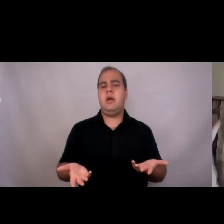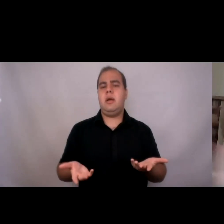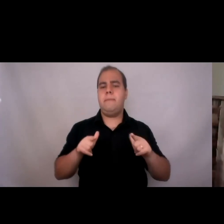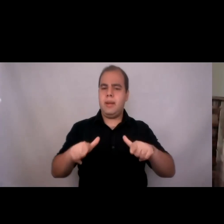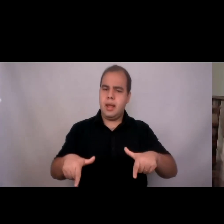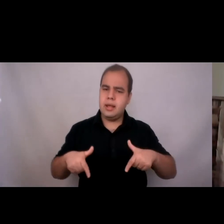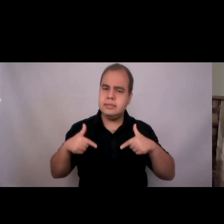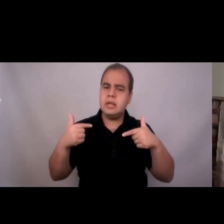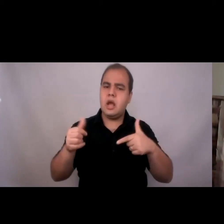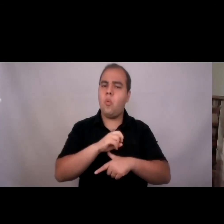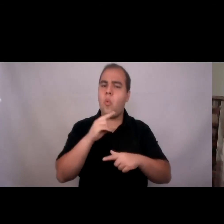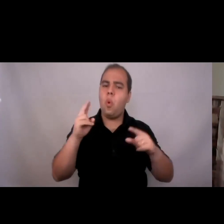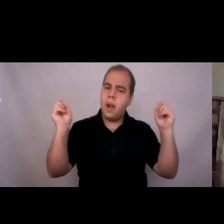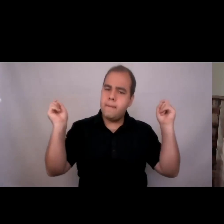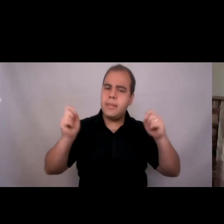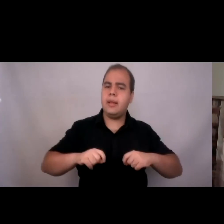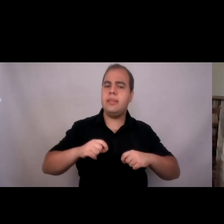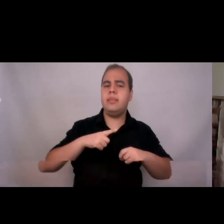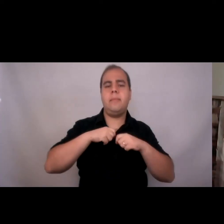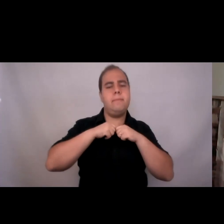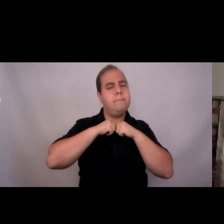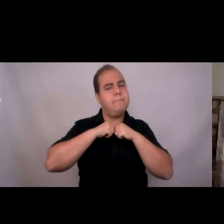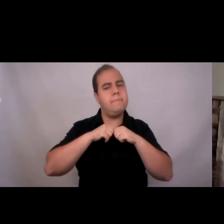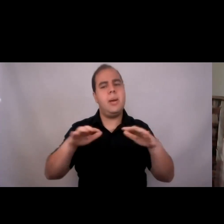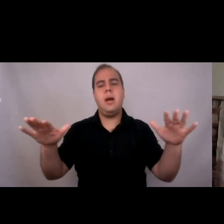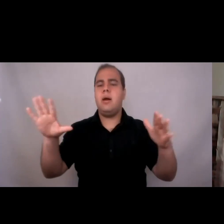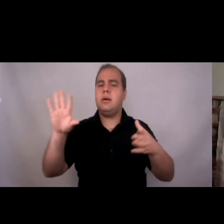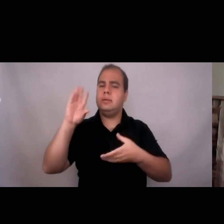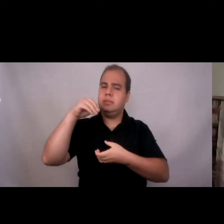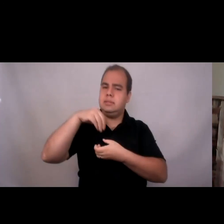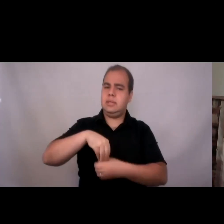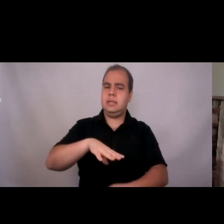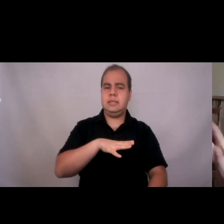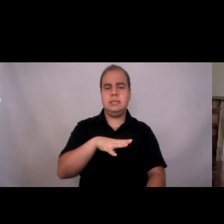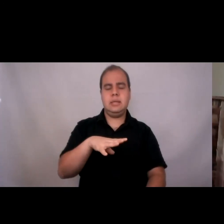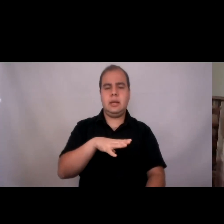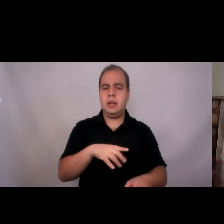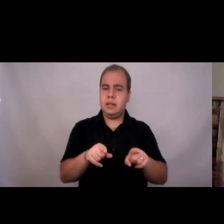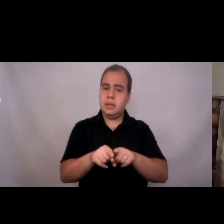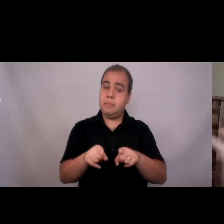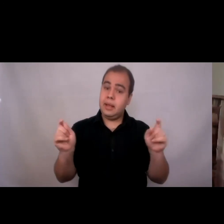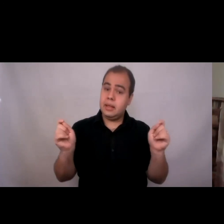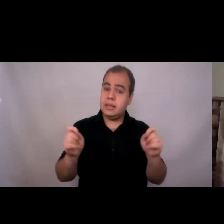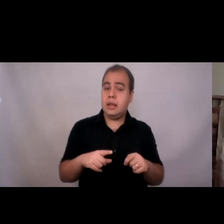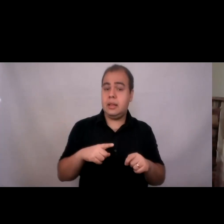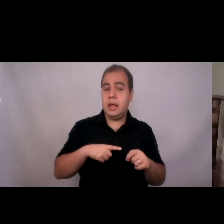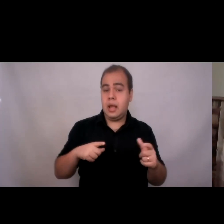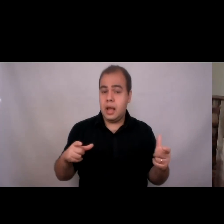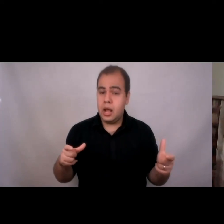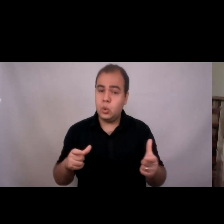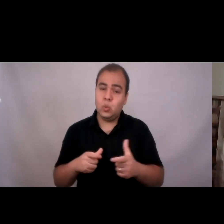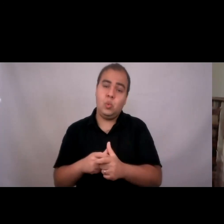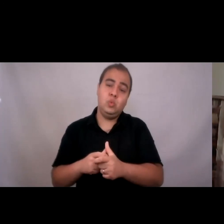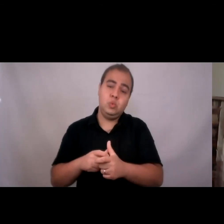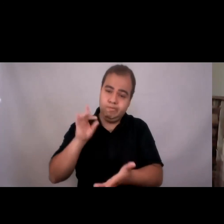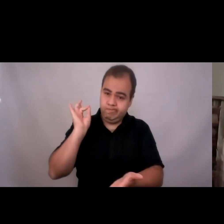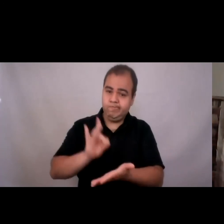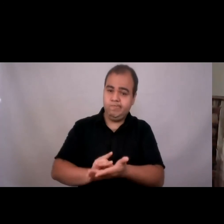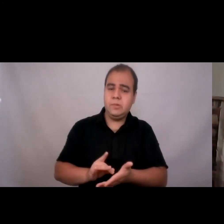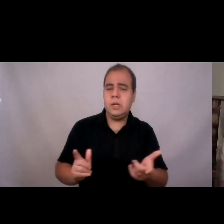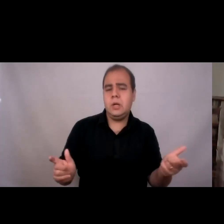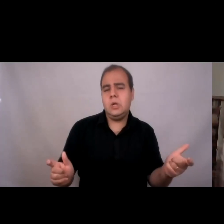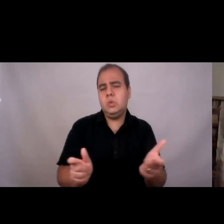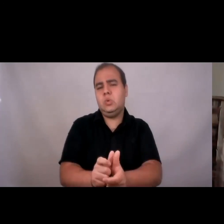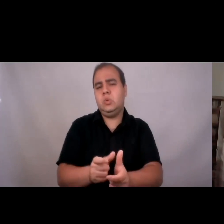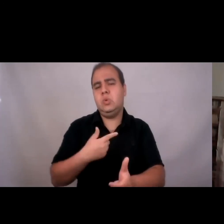que tem essa capacidade de multiplicar dentro da cidade, né? Também reduz, tudo reduz, para que a gente tenha